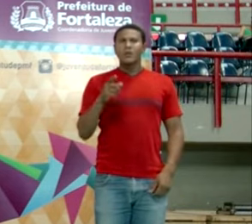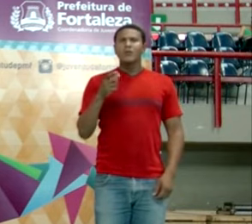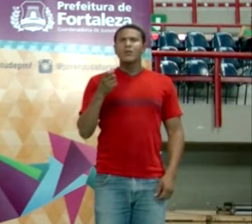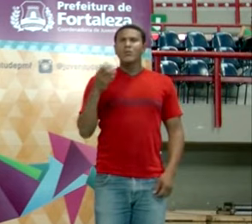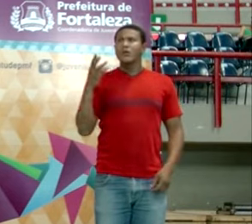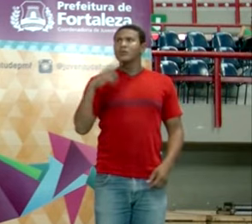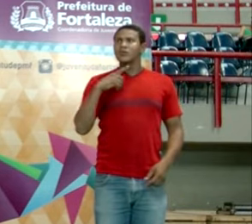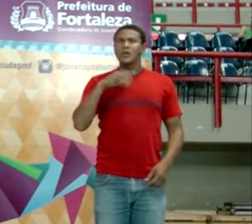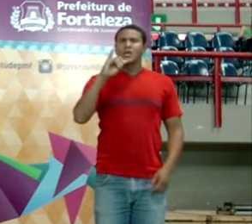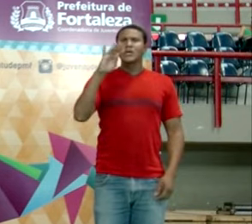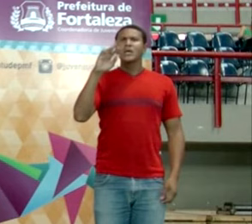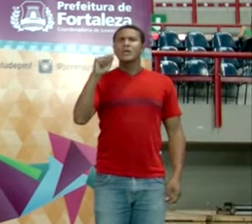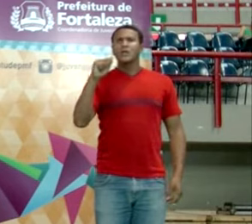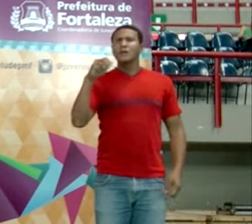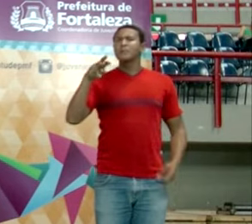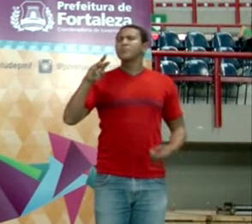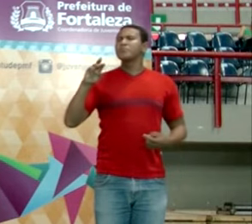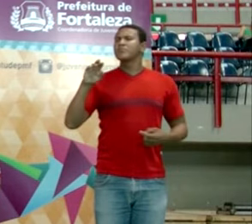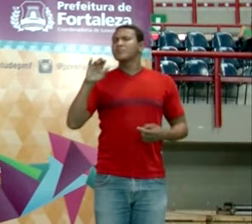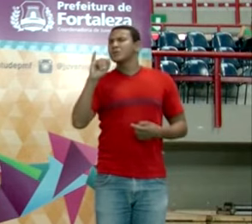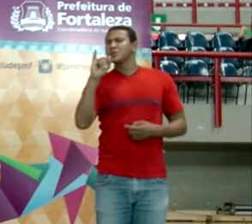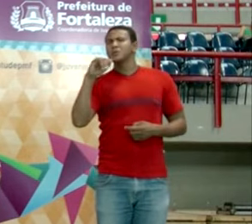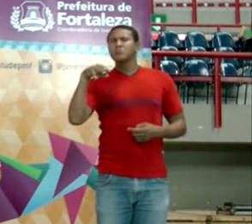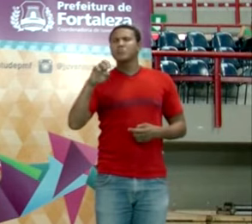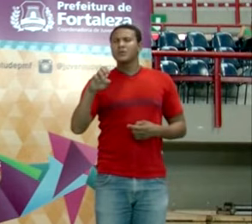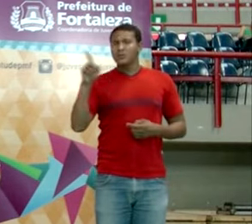no ITA e IME não estão de cabeça chata.